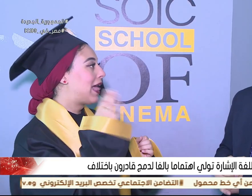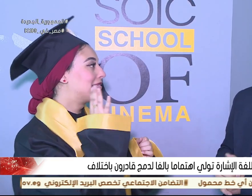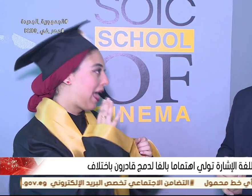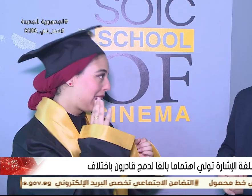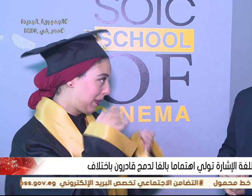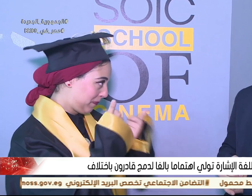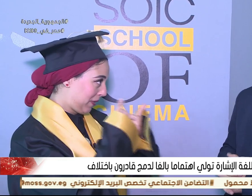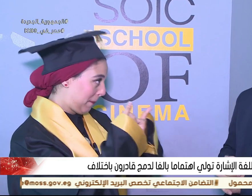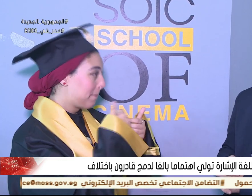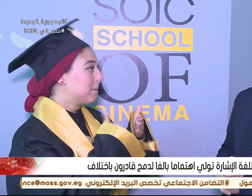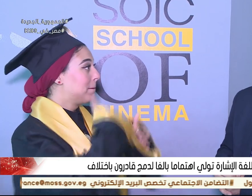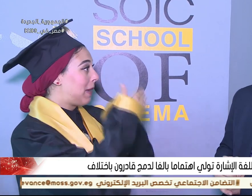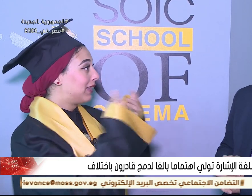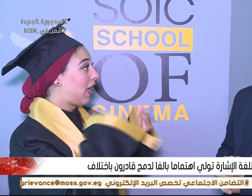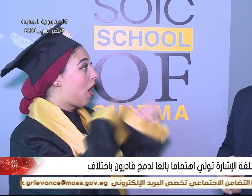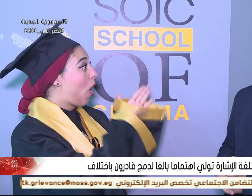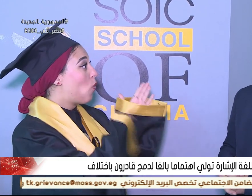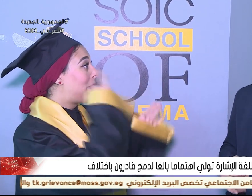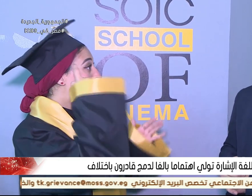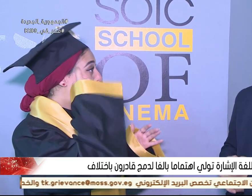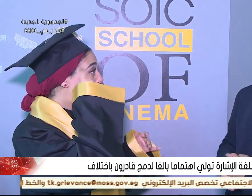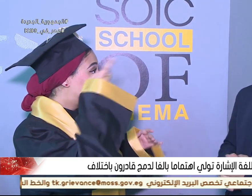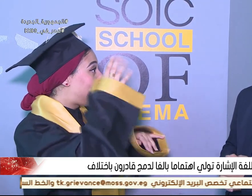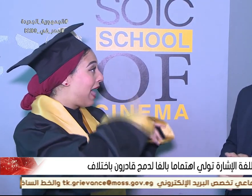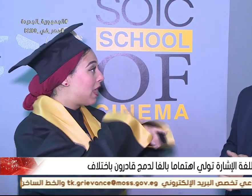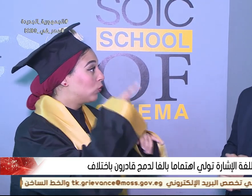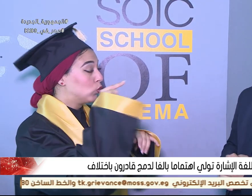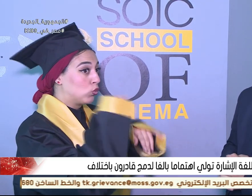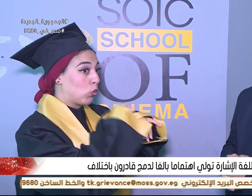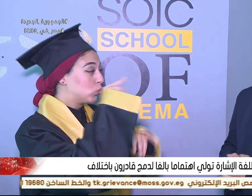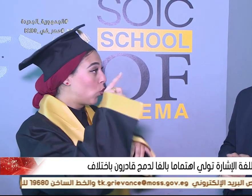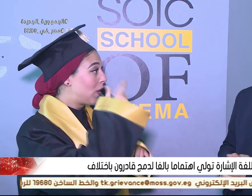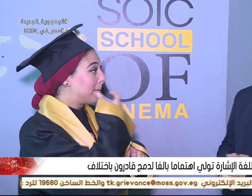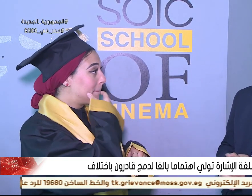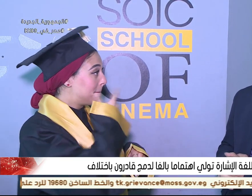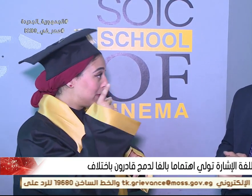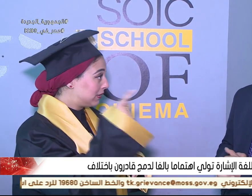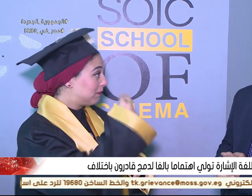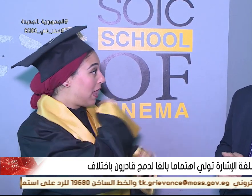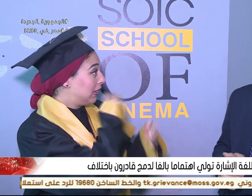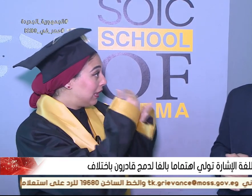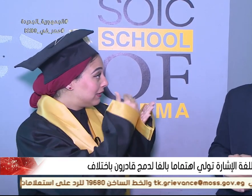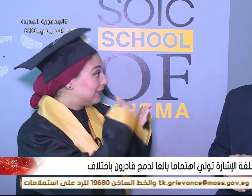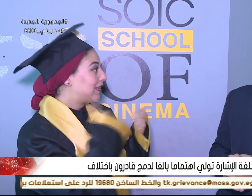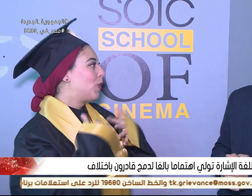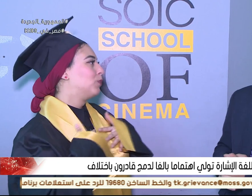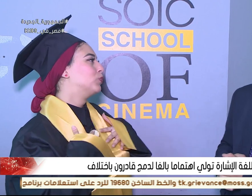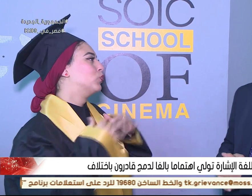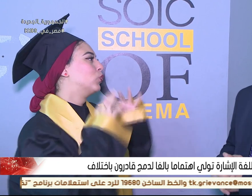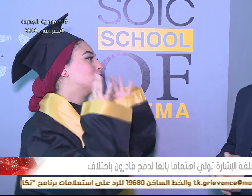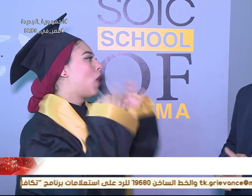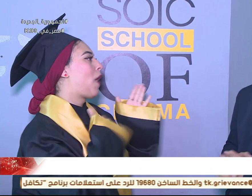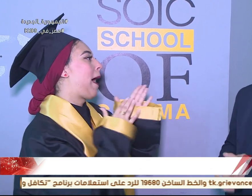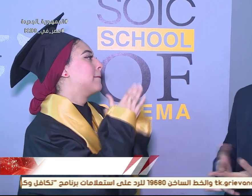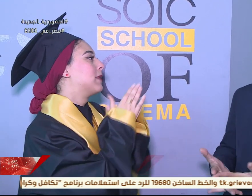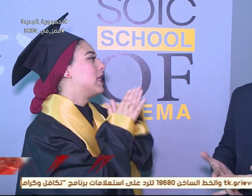عايز اتعلم وحبيت ان انا اول مره اول مره اجي الدكتوره بسمه واتشرف بيها وتدينا فرحتني جدا